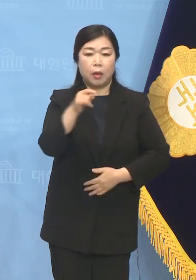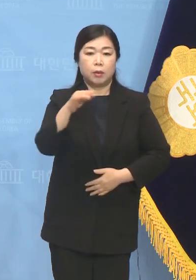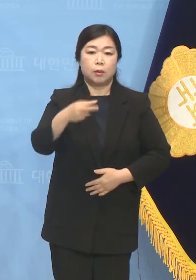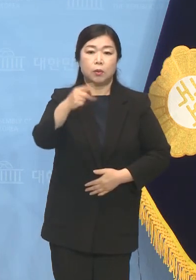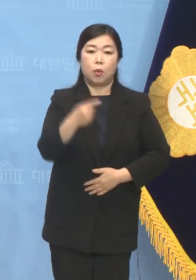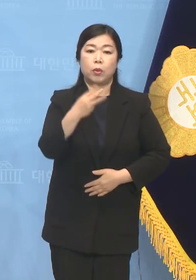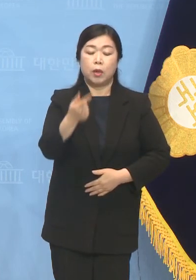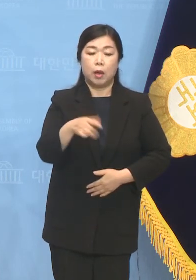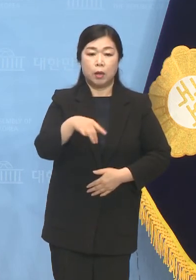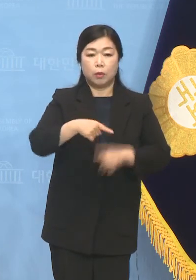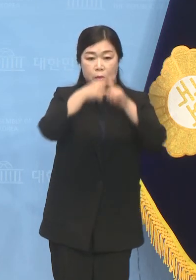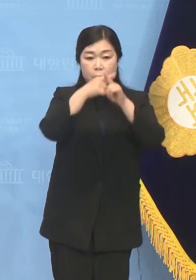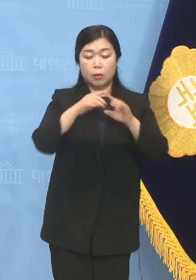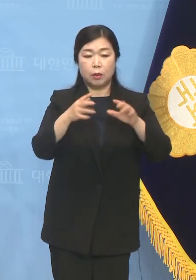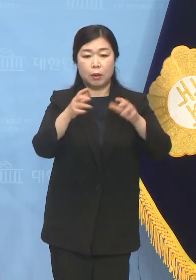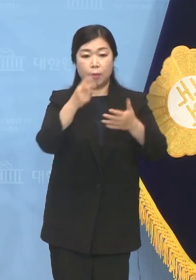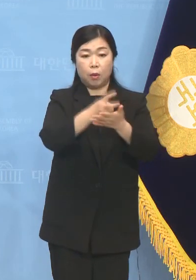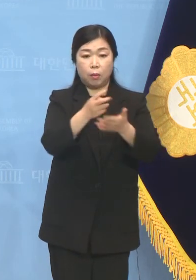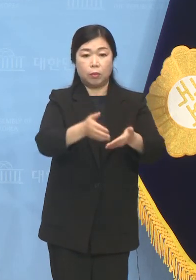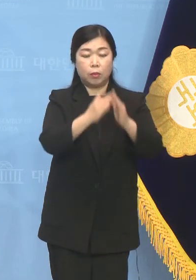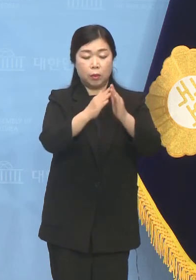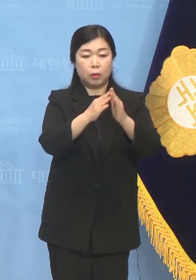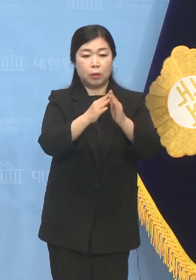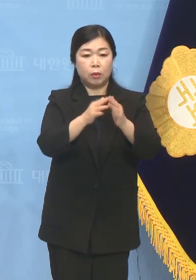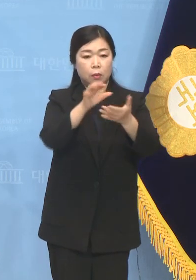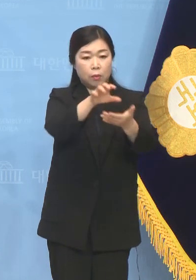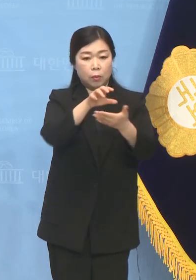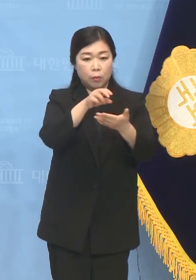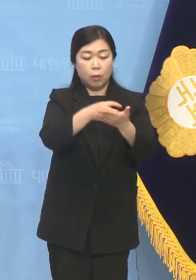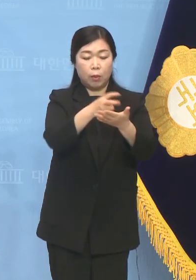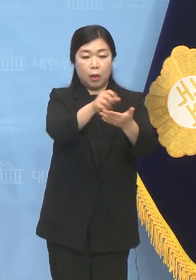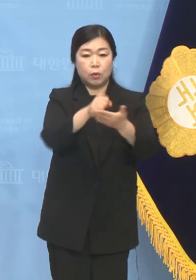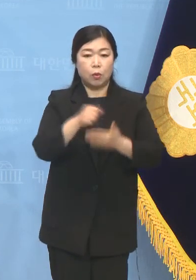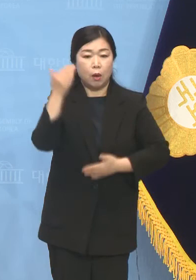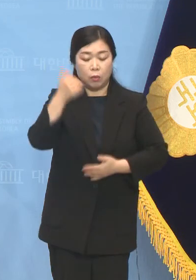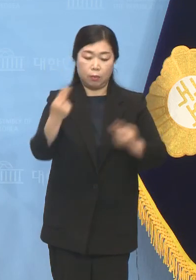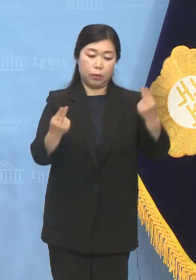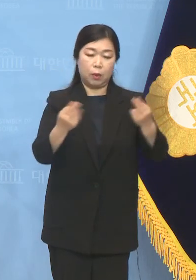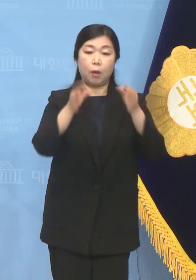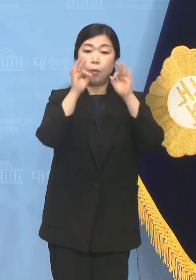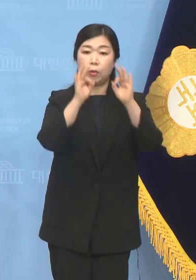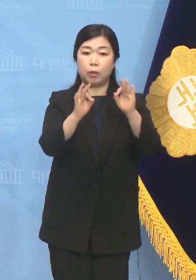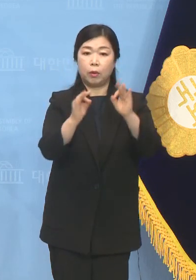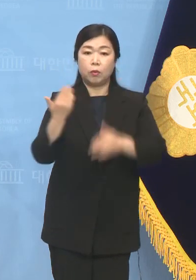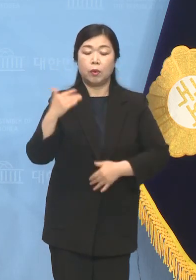에스토니아와 스위스의 입법례를 통해 우리나라의 입법 시사점을 살펴보는